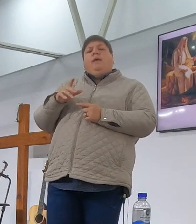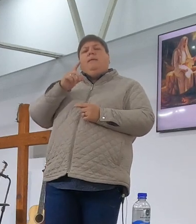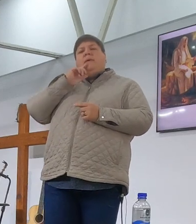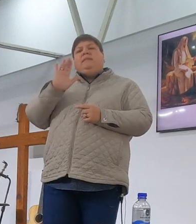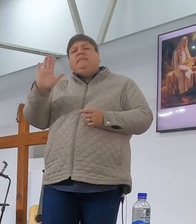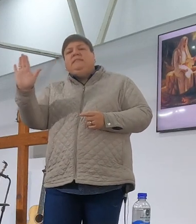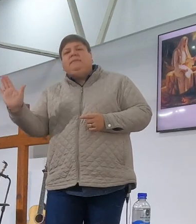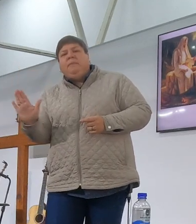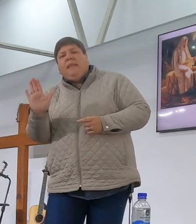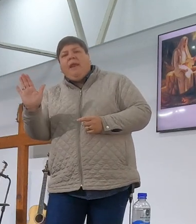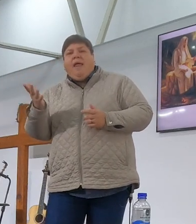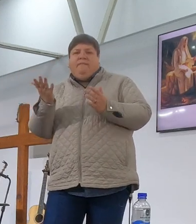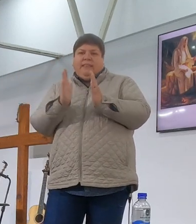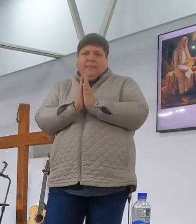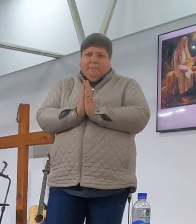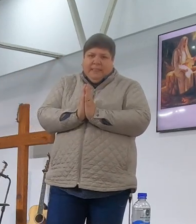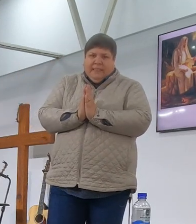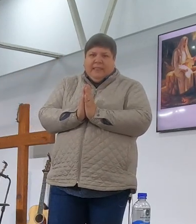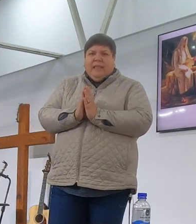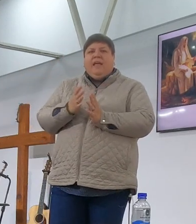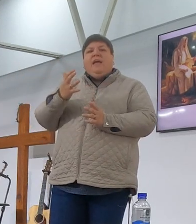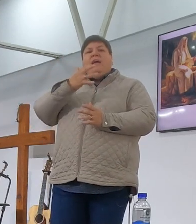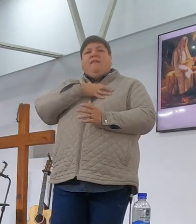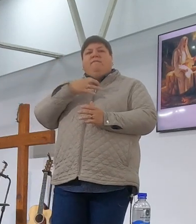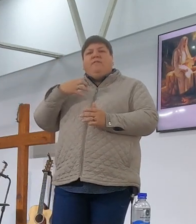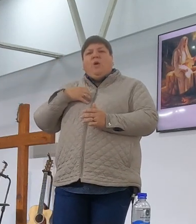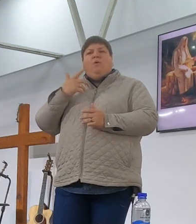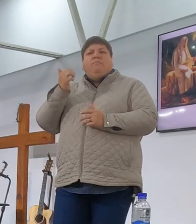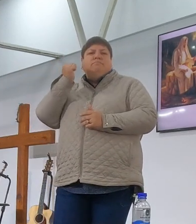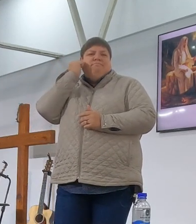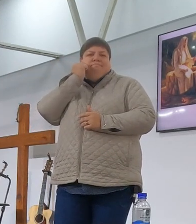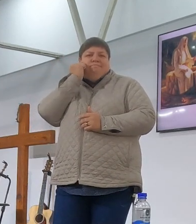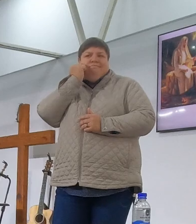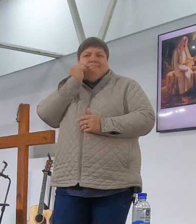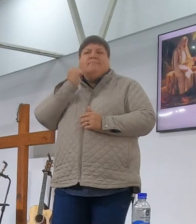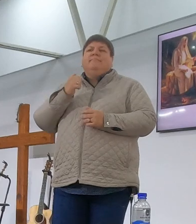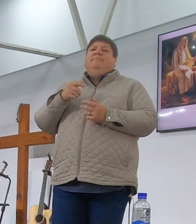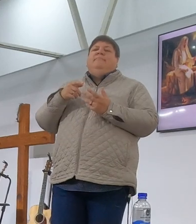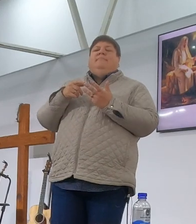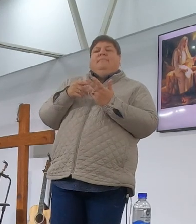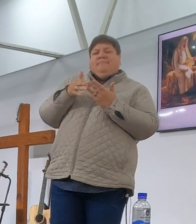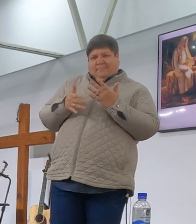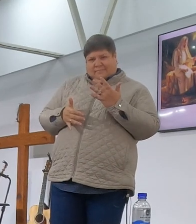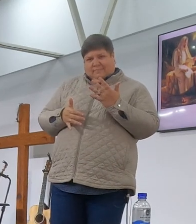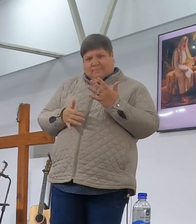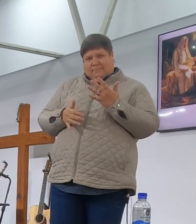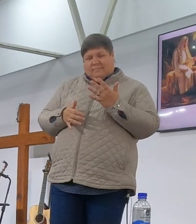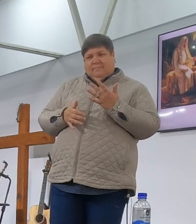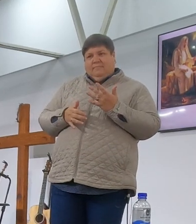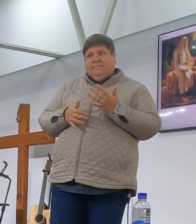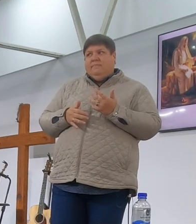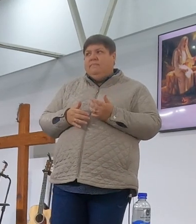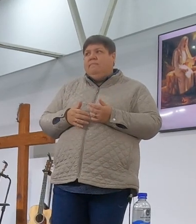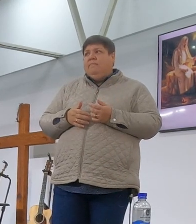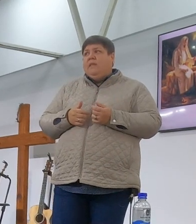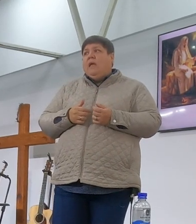put en ook die vrou wat in oorspel betrap is. En die beginsel is loving